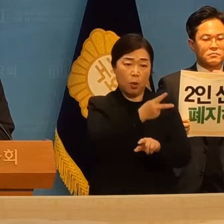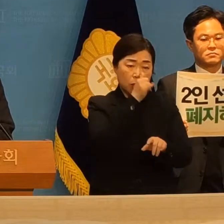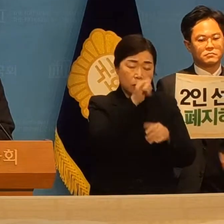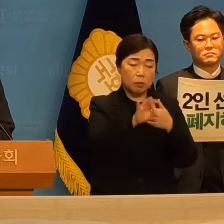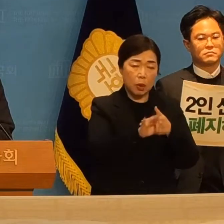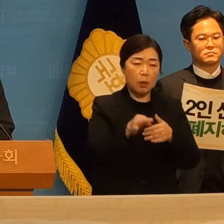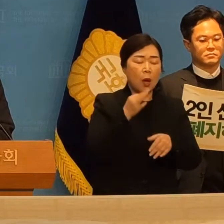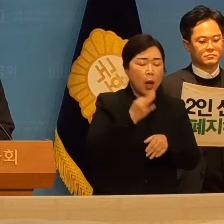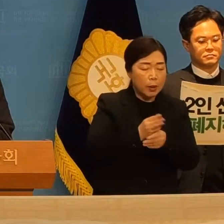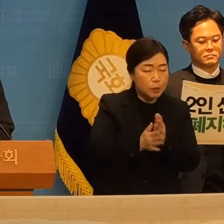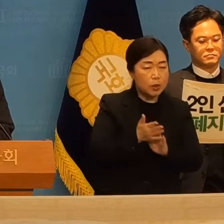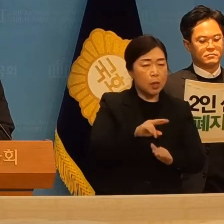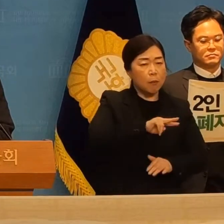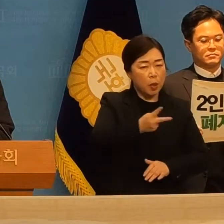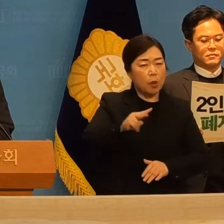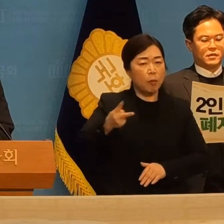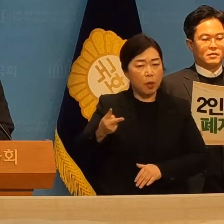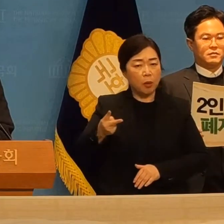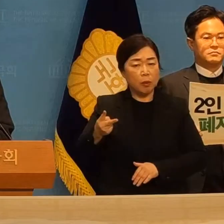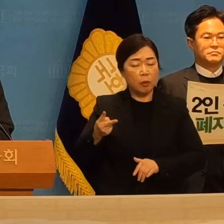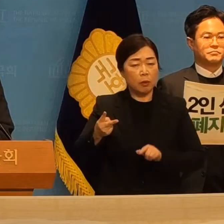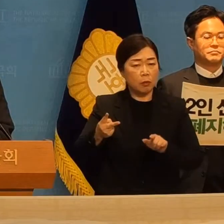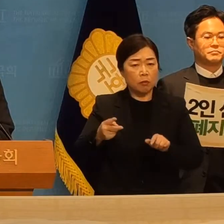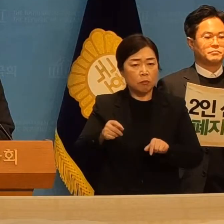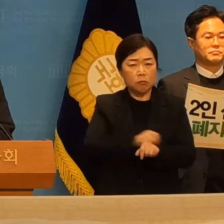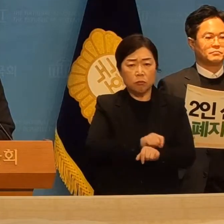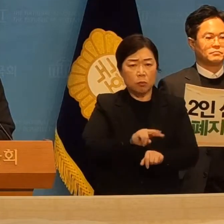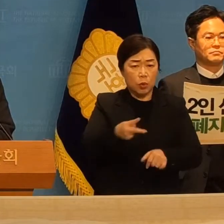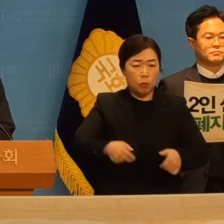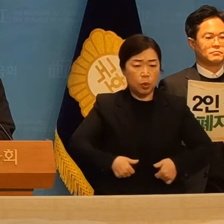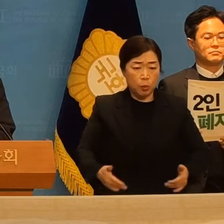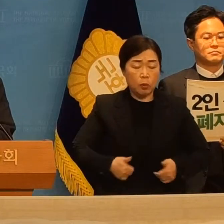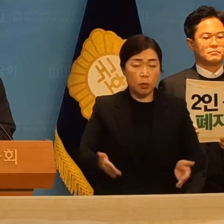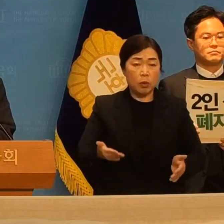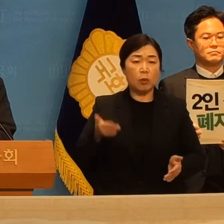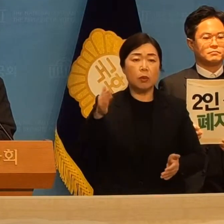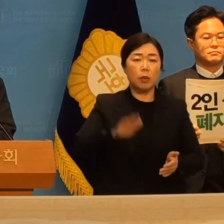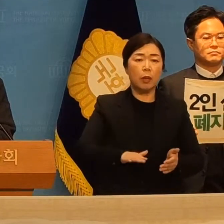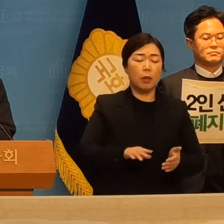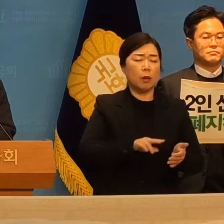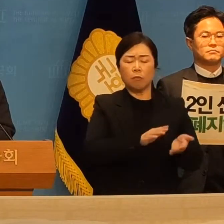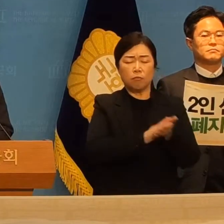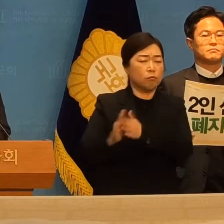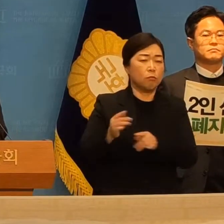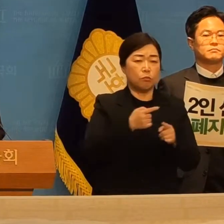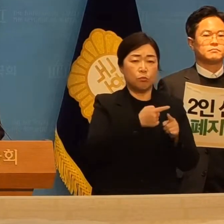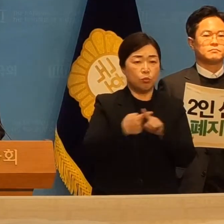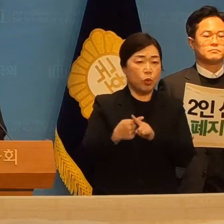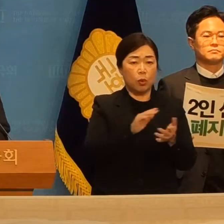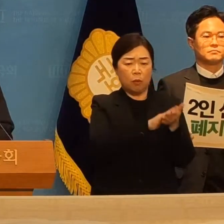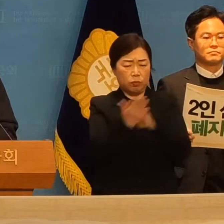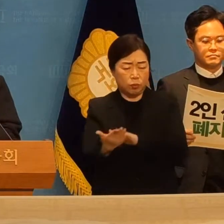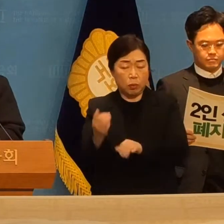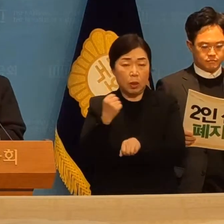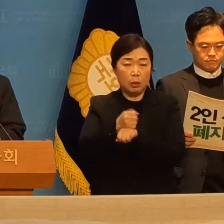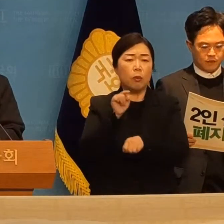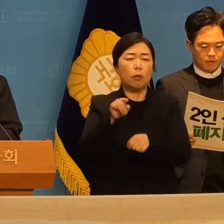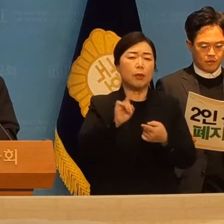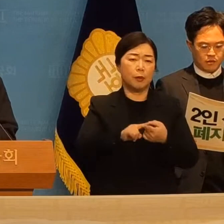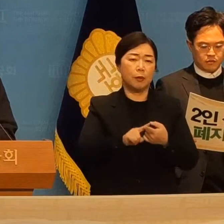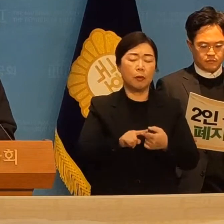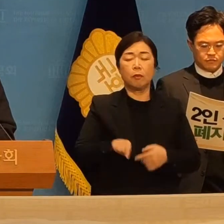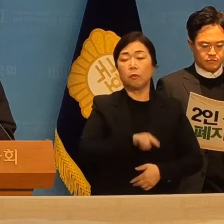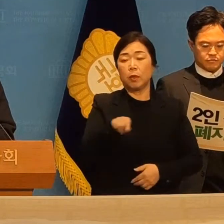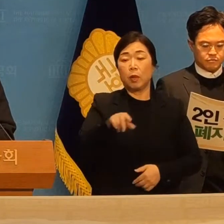불가피하게 변경해야 할 지역이 아닌 곳까지 대폭으로 흔들어 놓는 선거구 획정안에 대해서